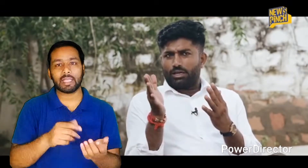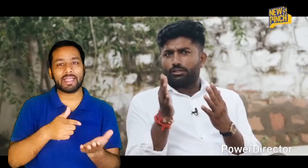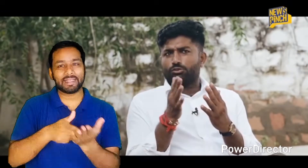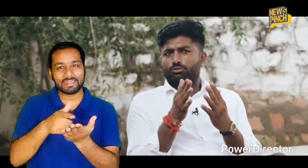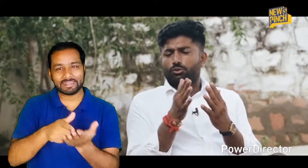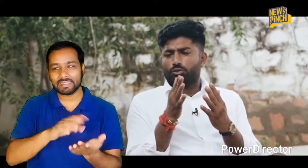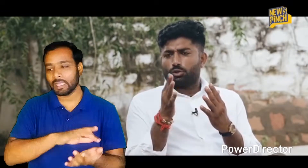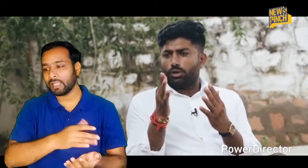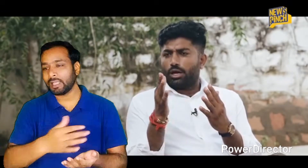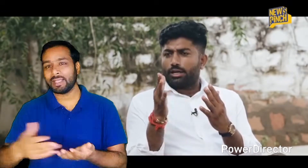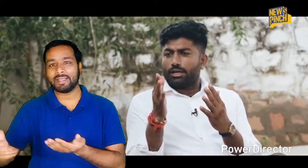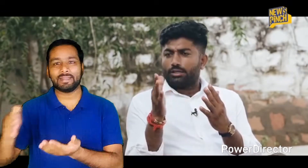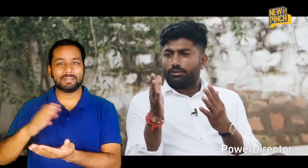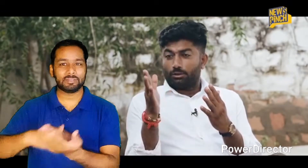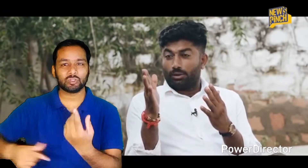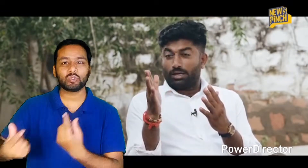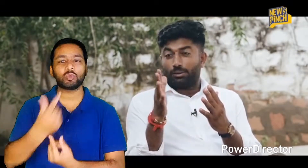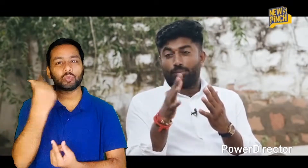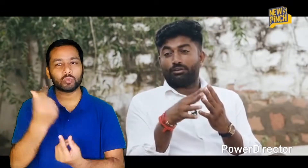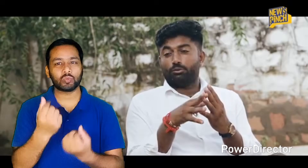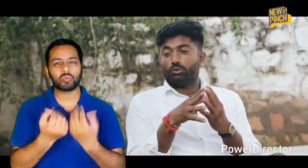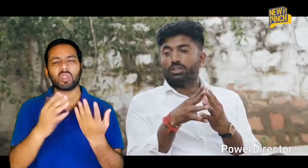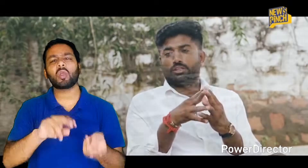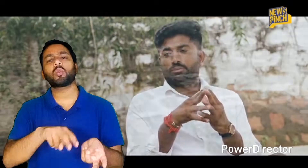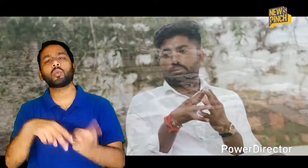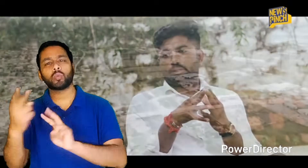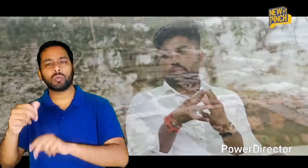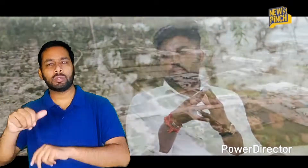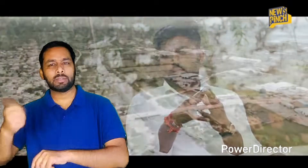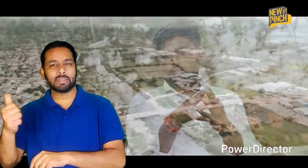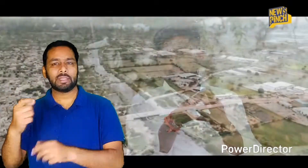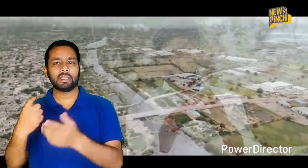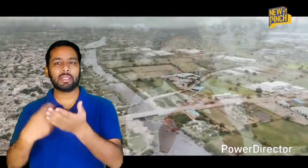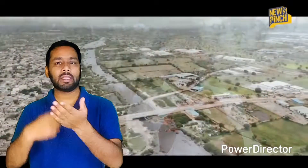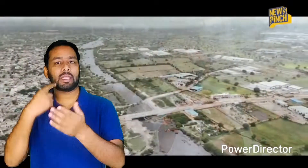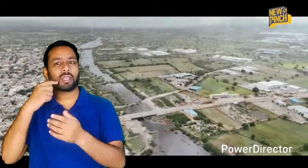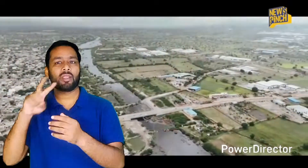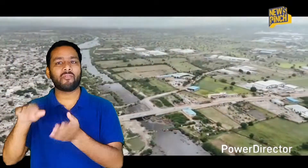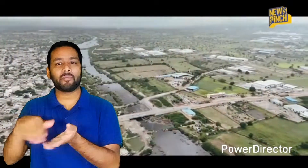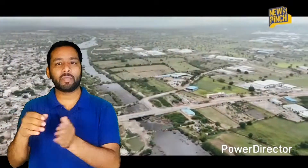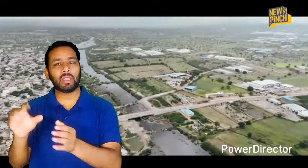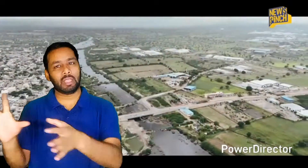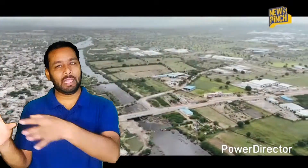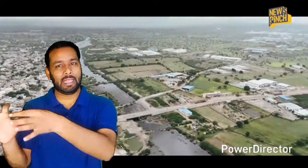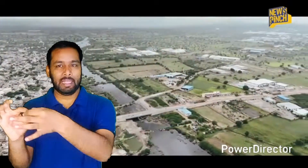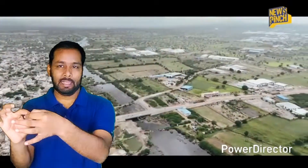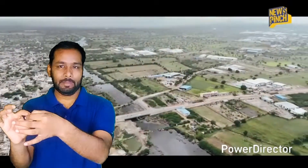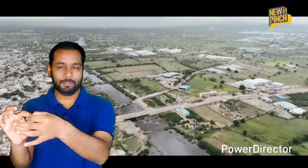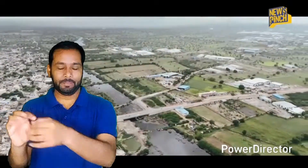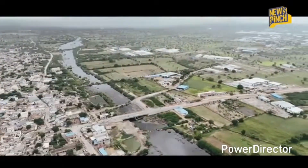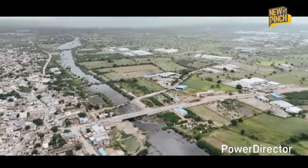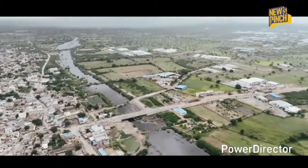हमारे यहाँ के खेतों से होते हुए आगे तिलवाड़ा के पास लूणी नदी में मिलता था।